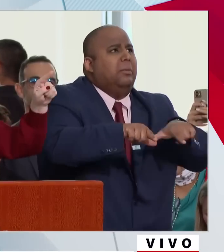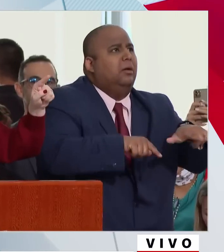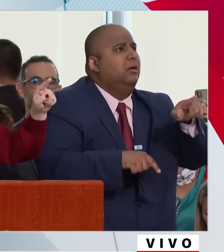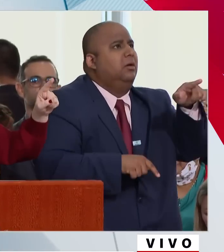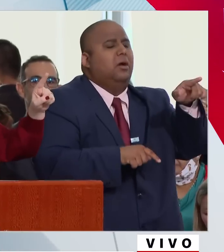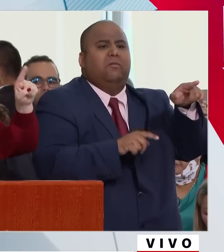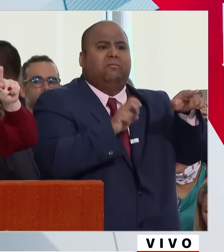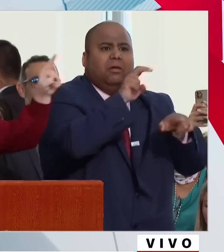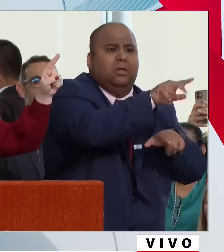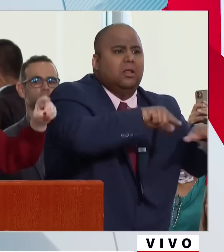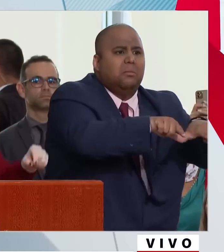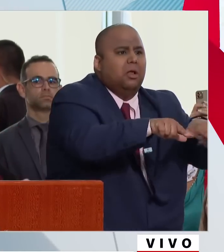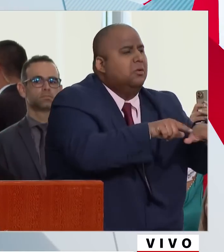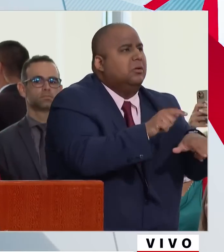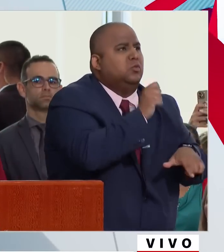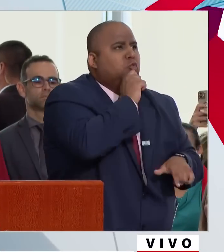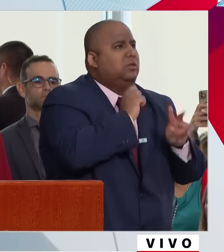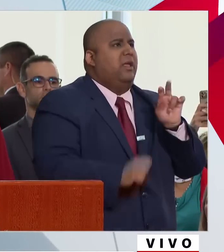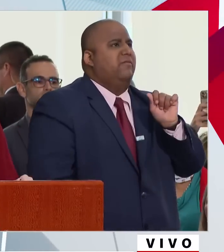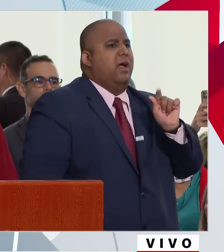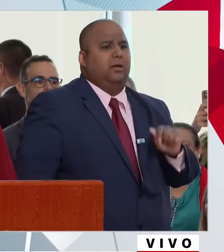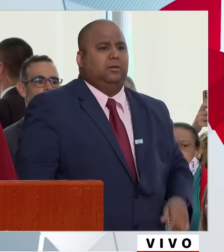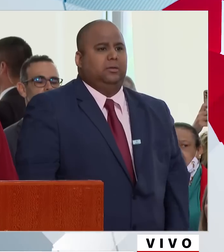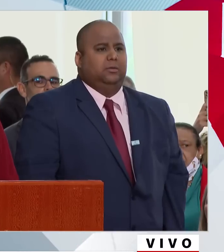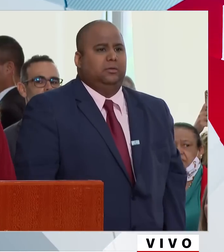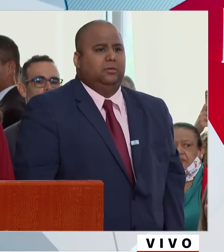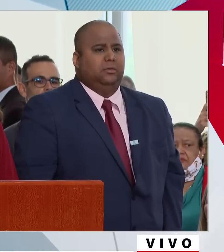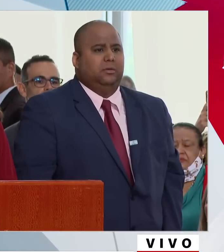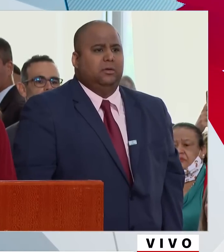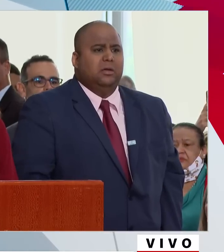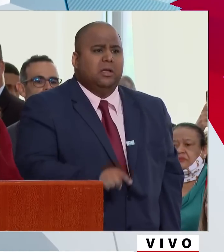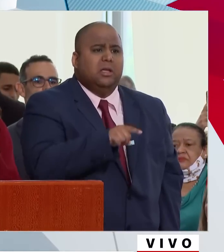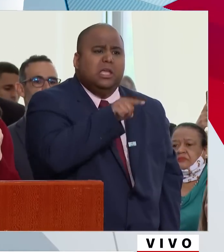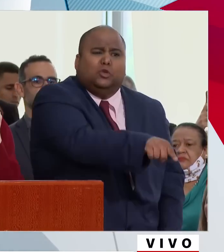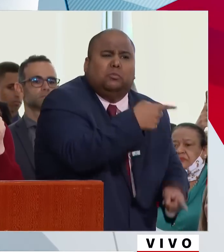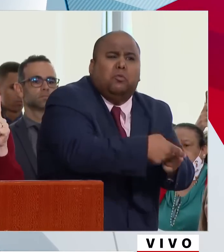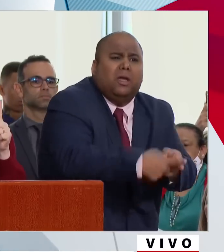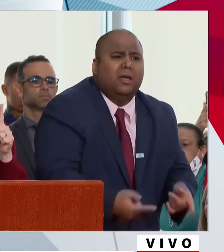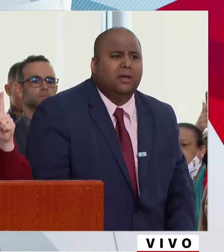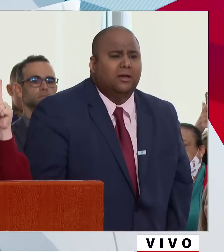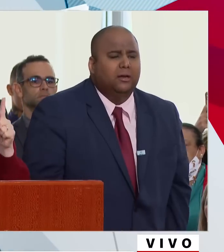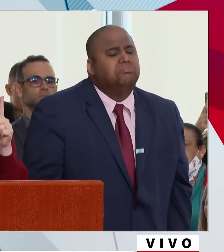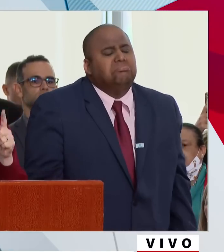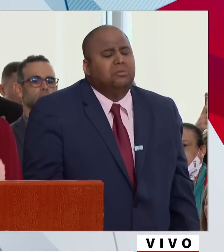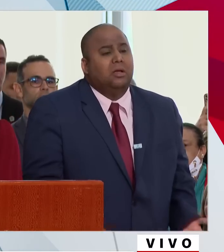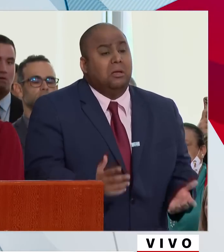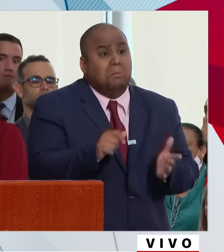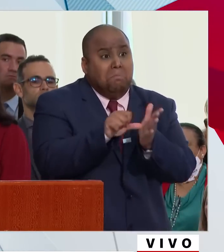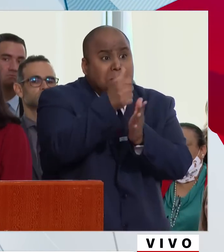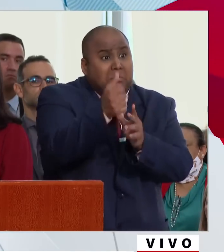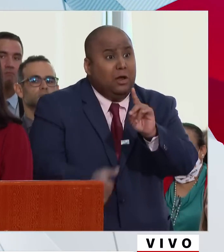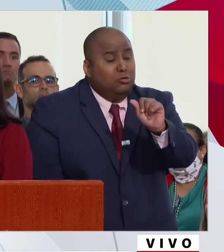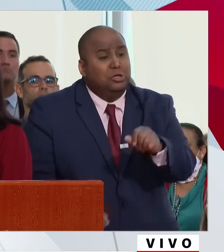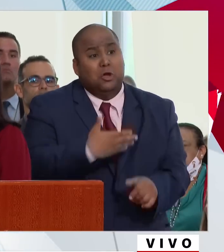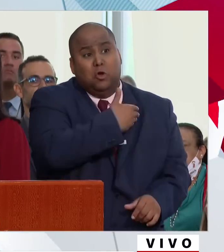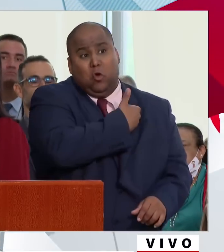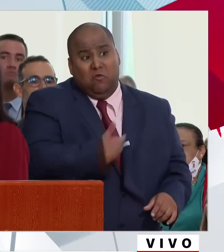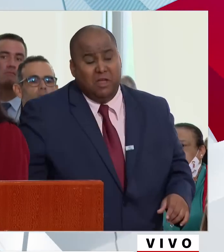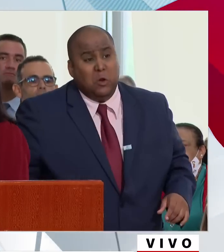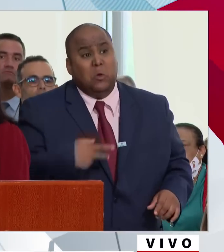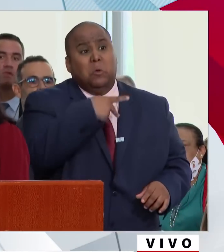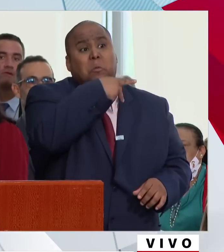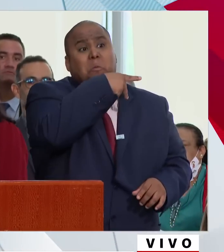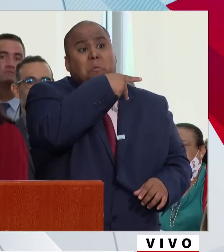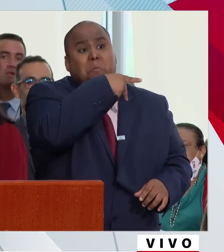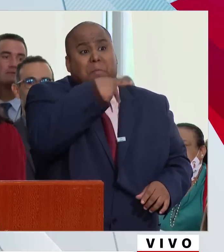tanto dos petistas como dos liberais porque se manifeste fez um discurso que foi música para os ouvidos tanto para o mercado